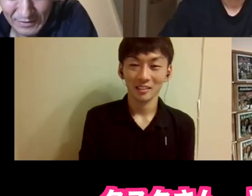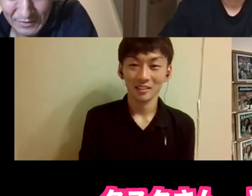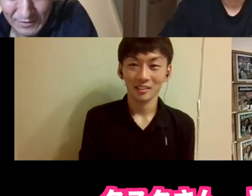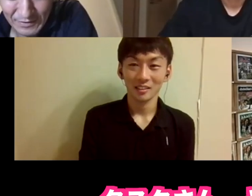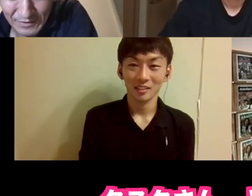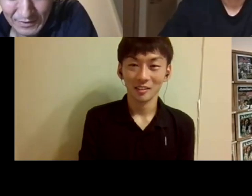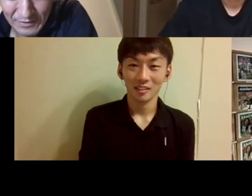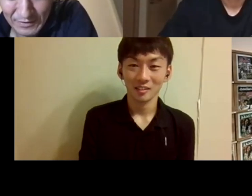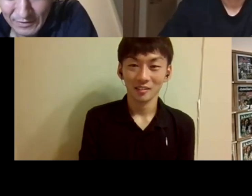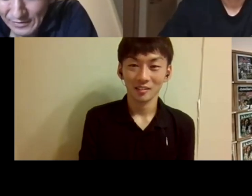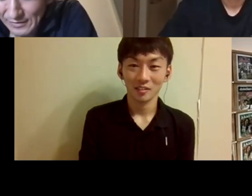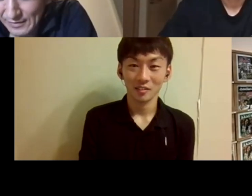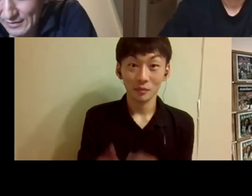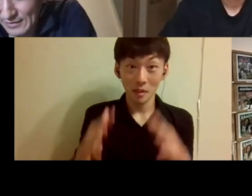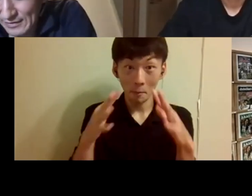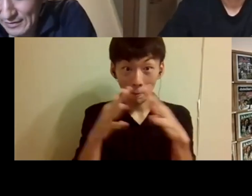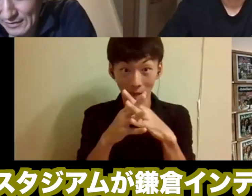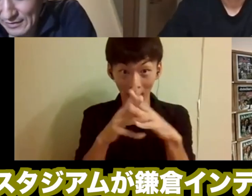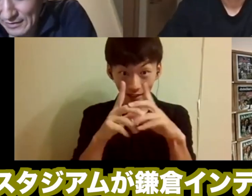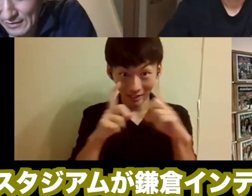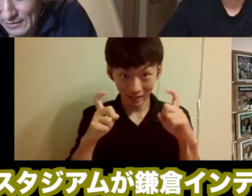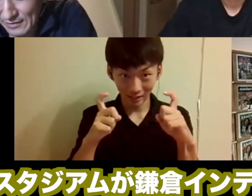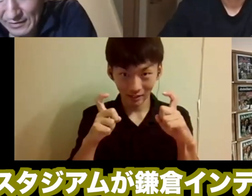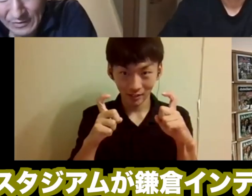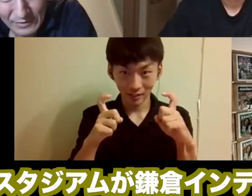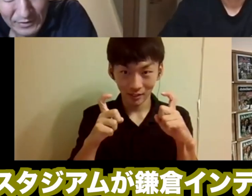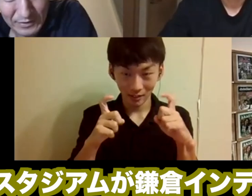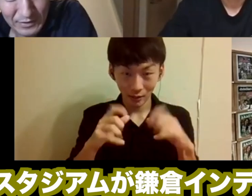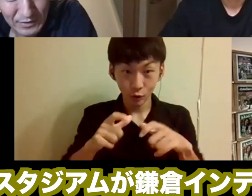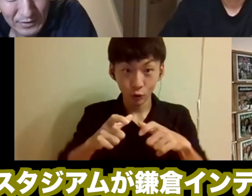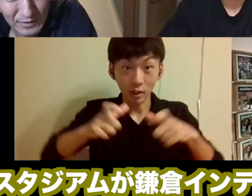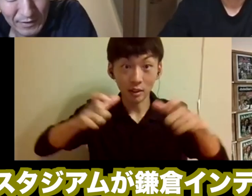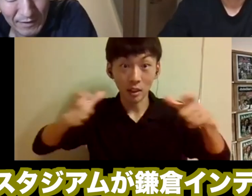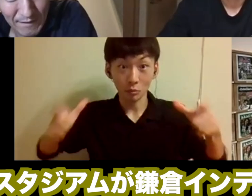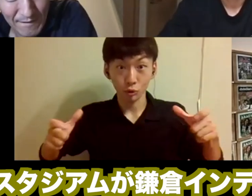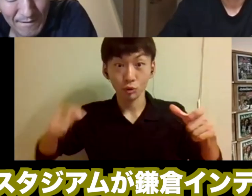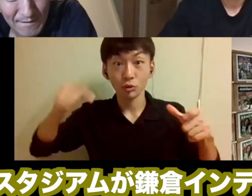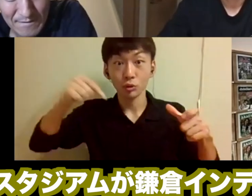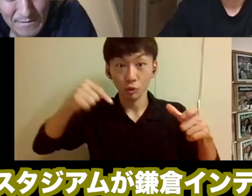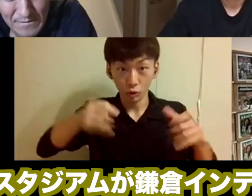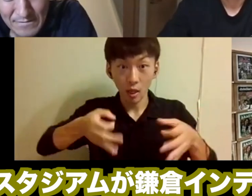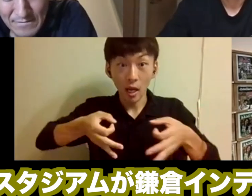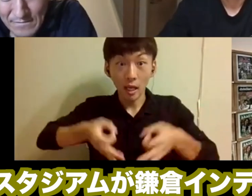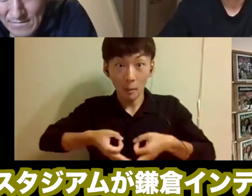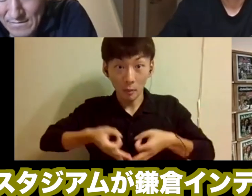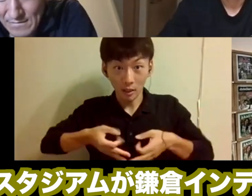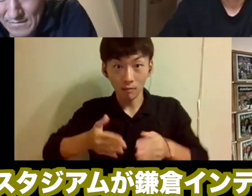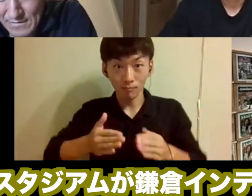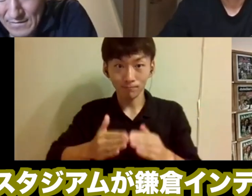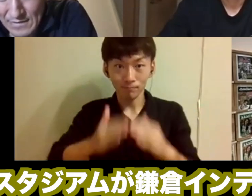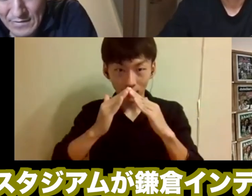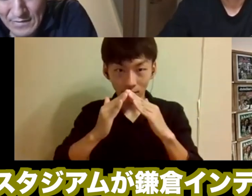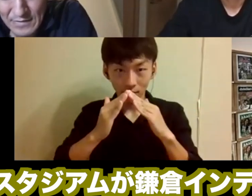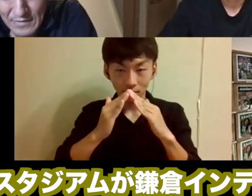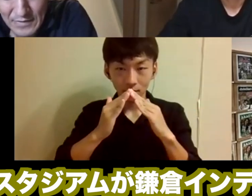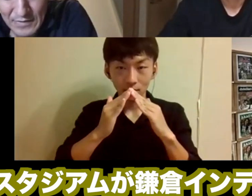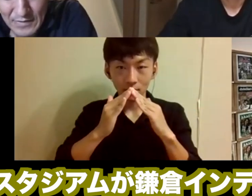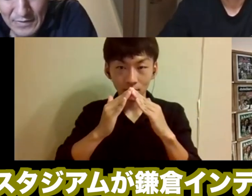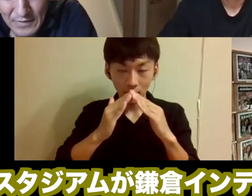かーあのスタジアムを細くラインてができますけどそのべくの皆さんが一番困ることサッカーの